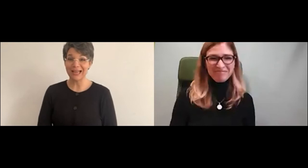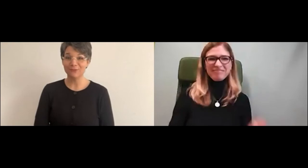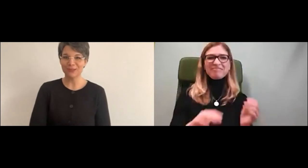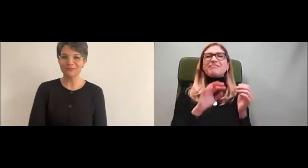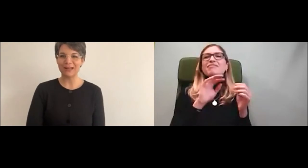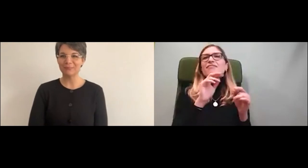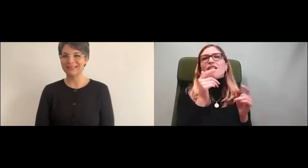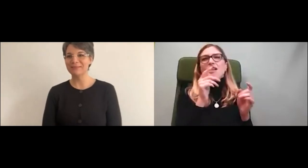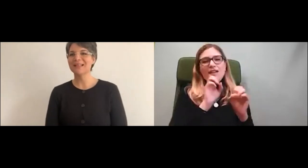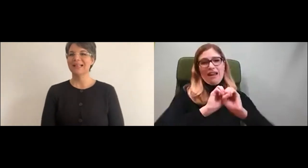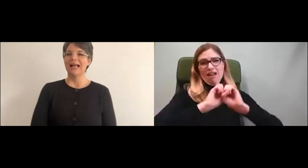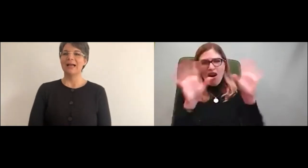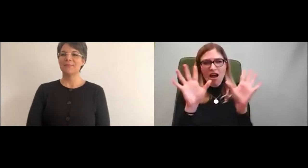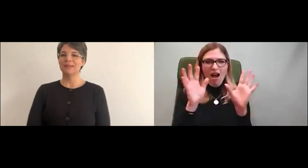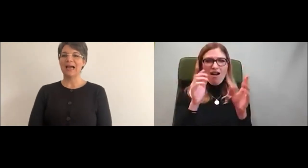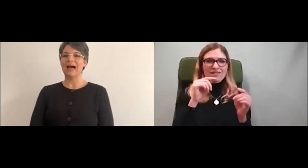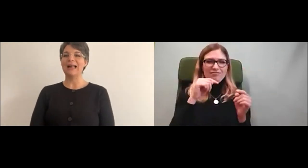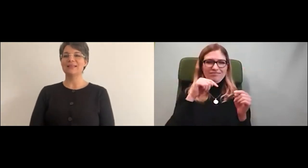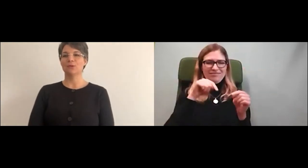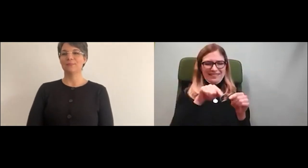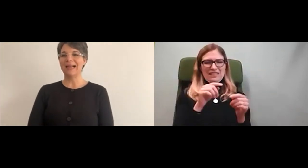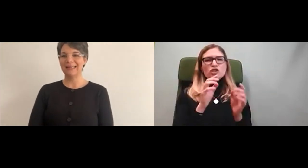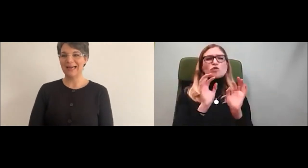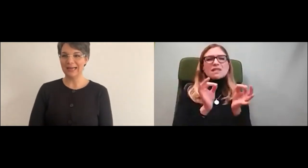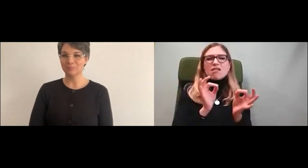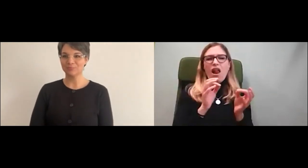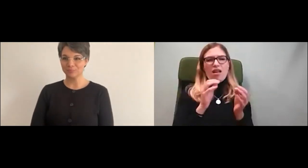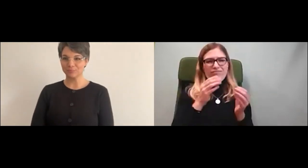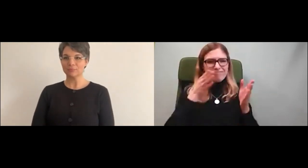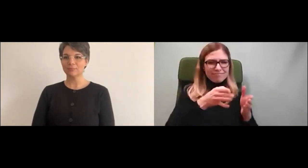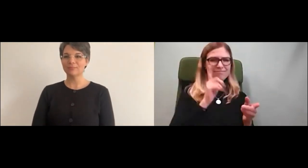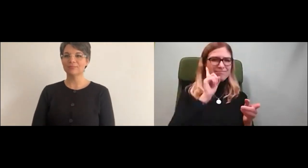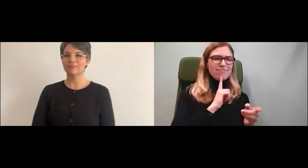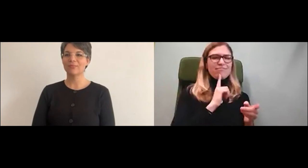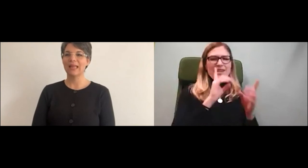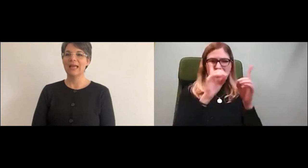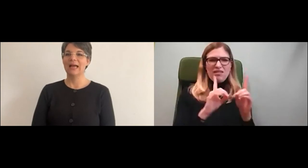Soll ich antworten, fragt Patti. Ja, also, na klar.